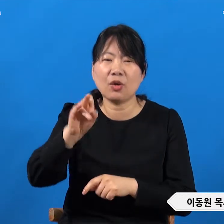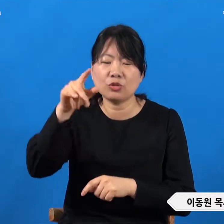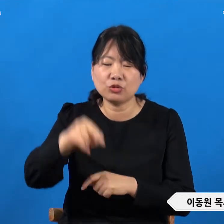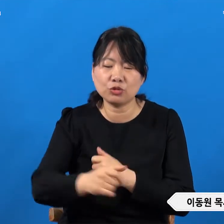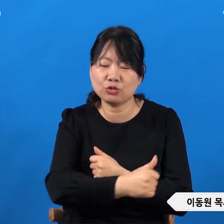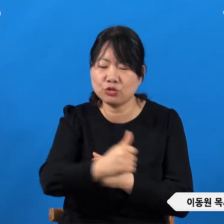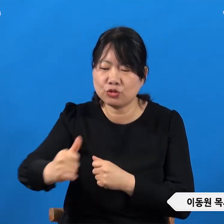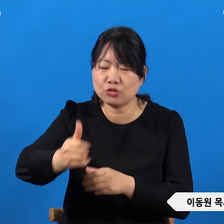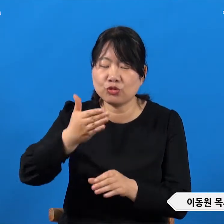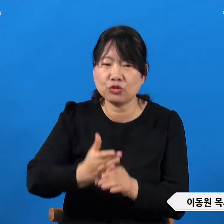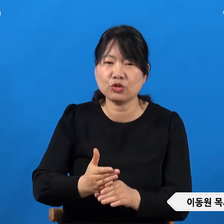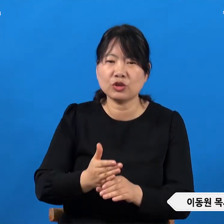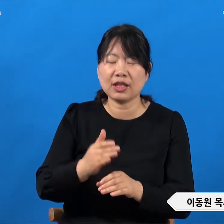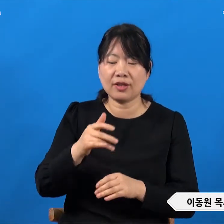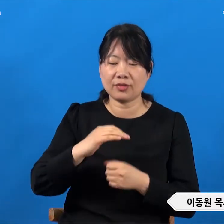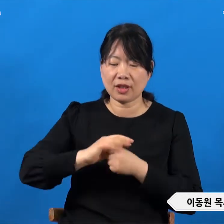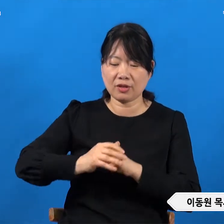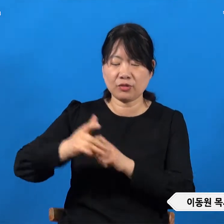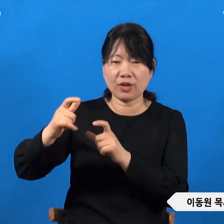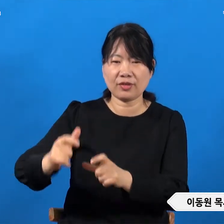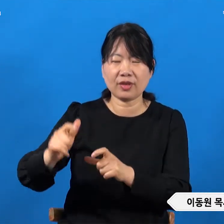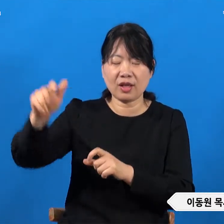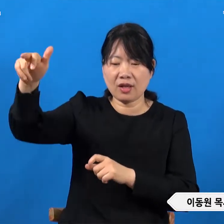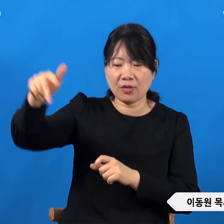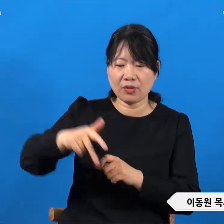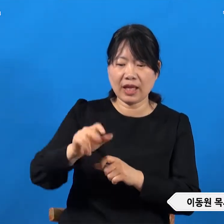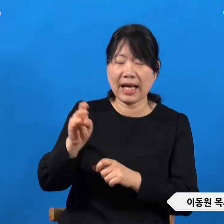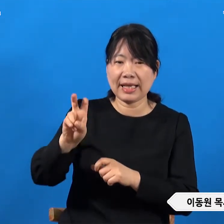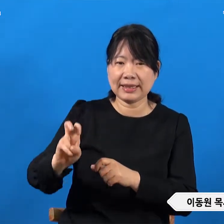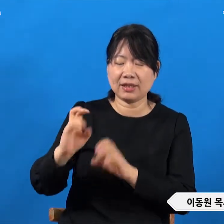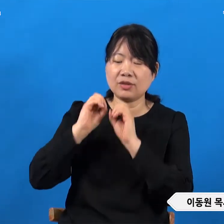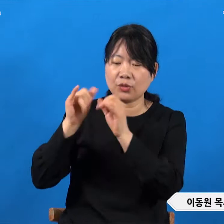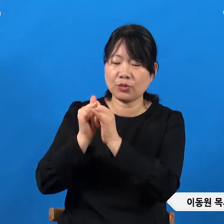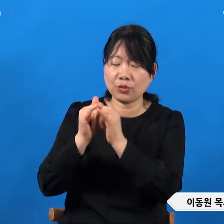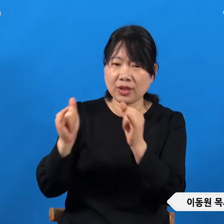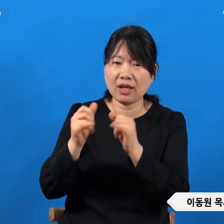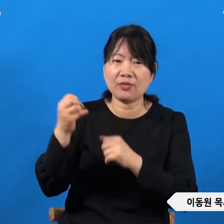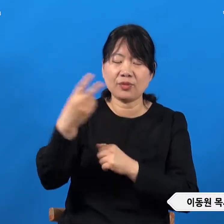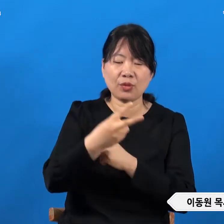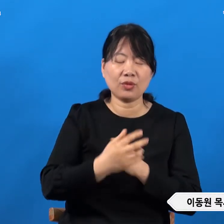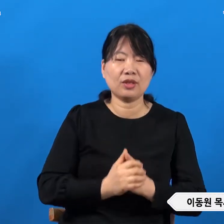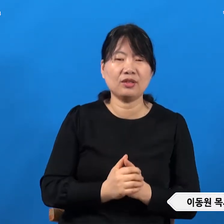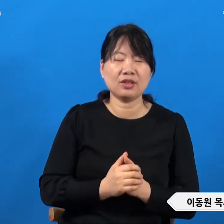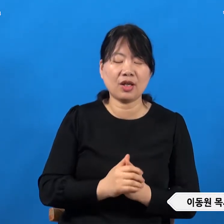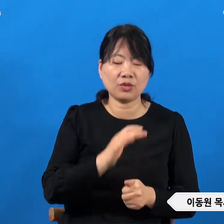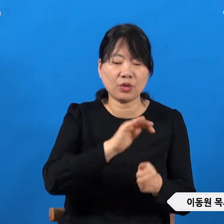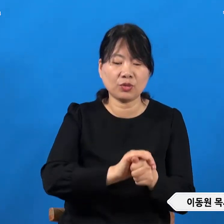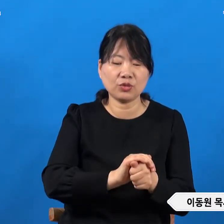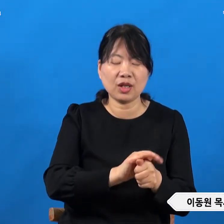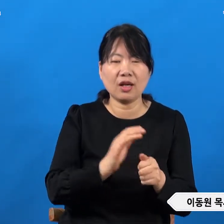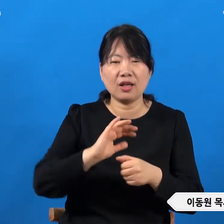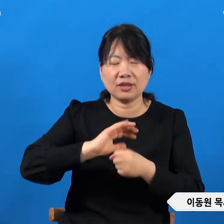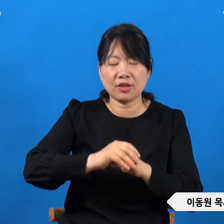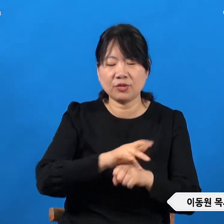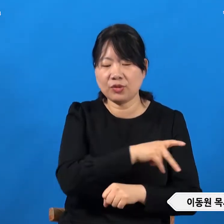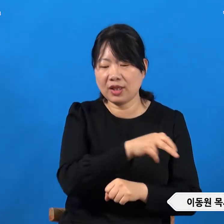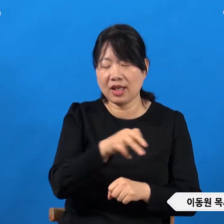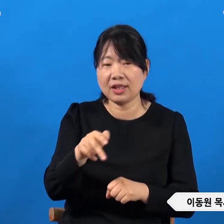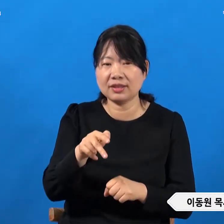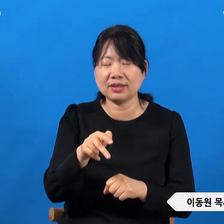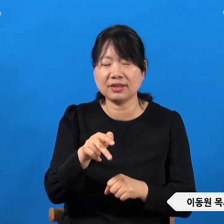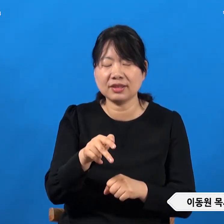영주를 지나게 됩니다. 그래서 대구에서 내려오는 아담스 선교사, 또 경주에서 대구로